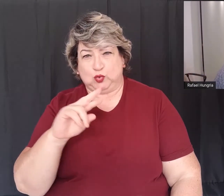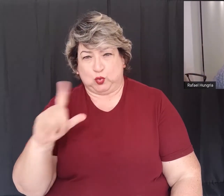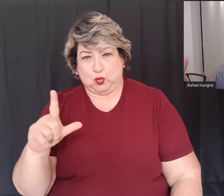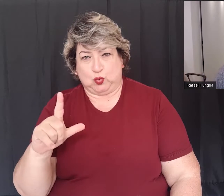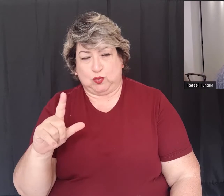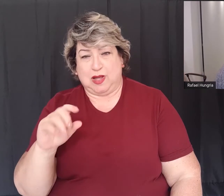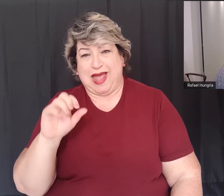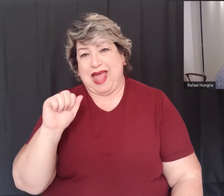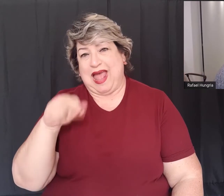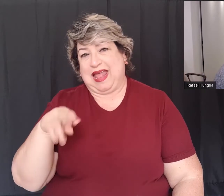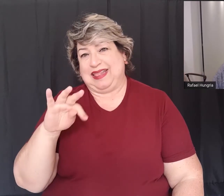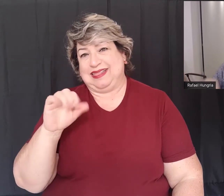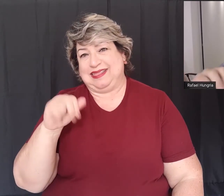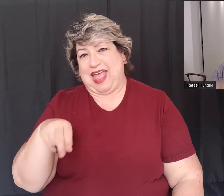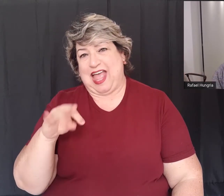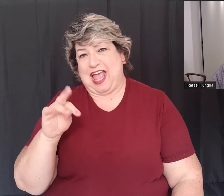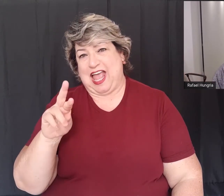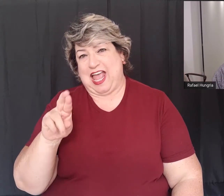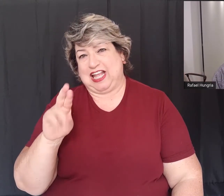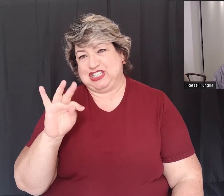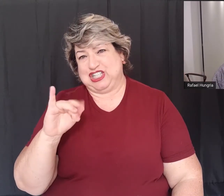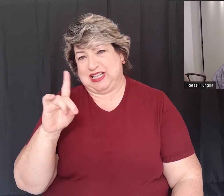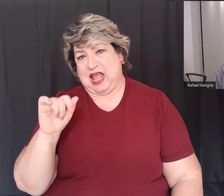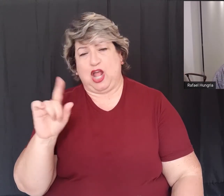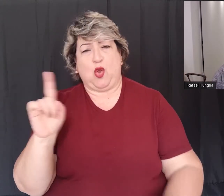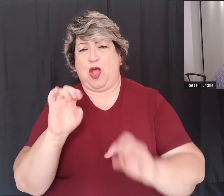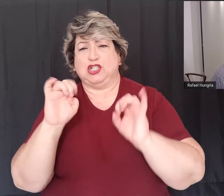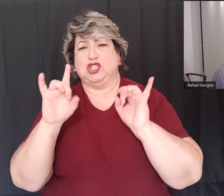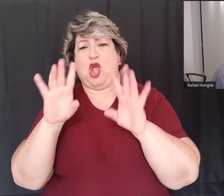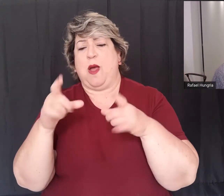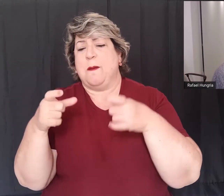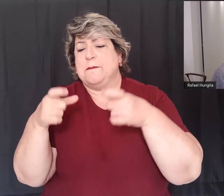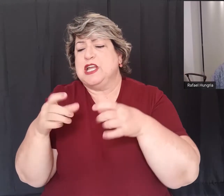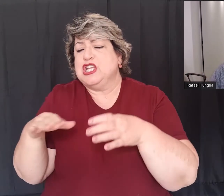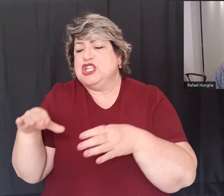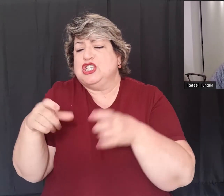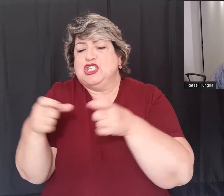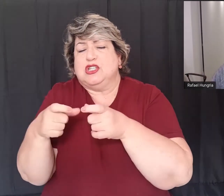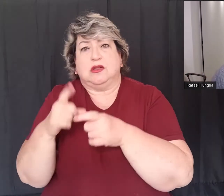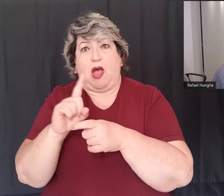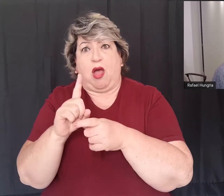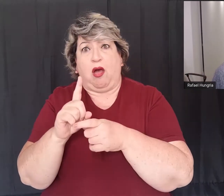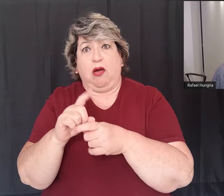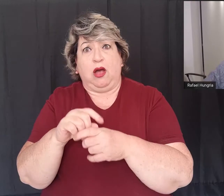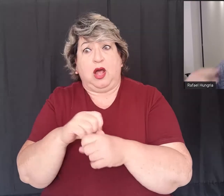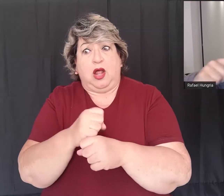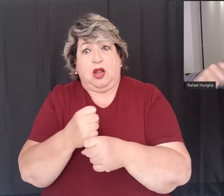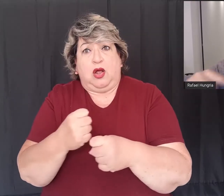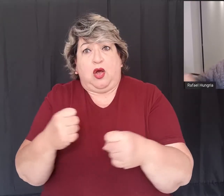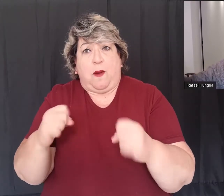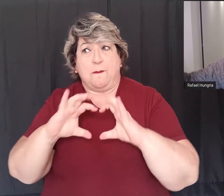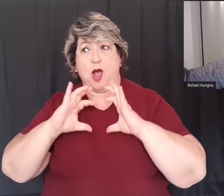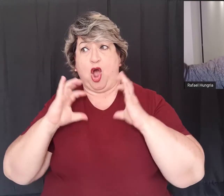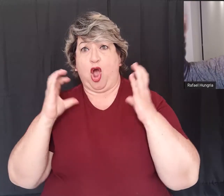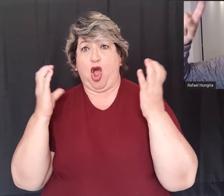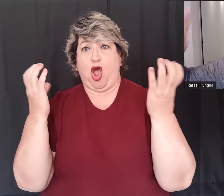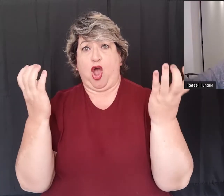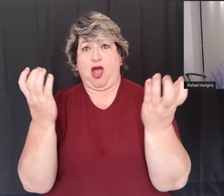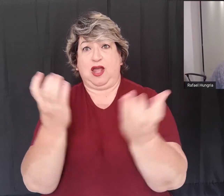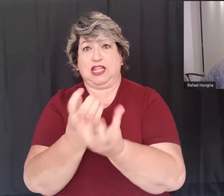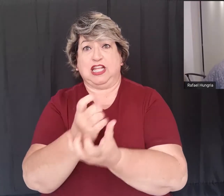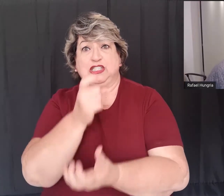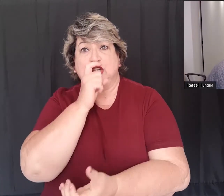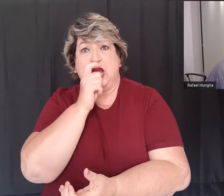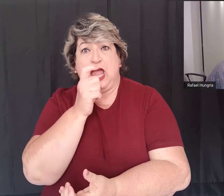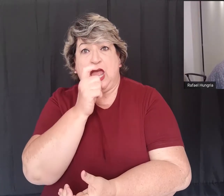ou seja, a Antártida, não é só esse pedacinho que está embaixo aqui da América do Sul, aquela ilha que está ali. Não, é toda uma borda de